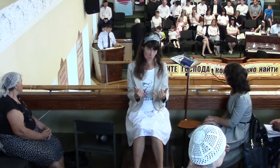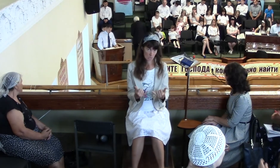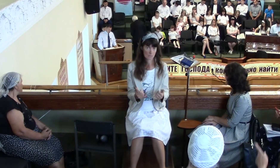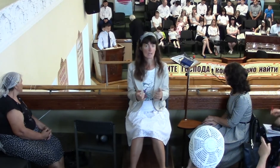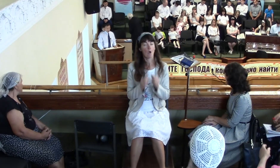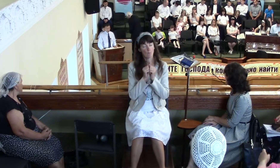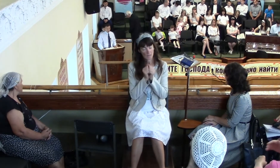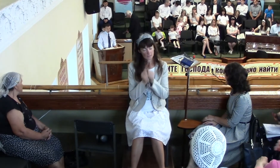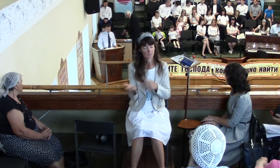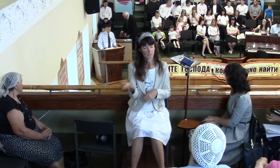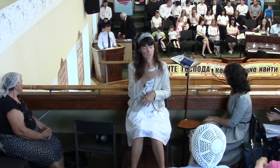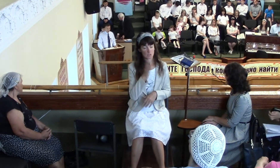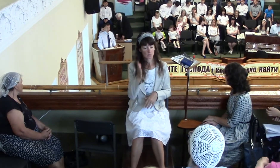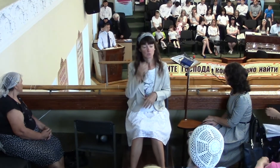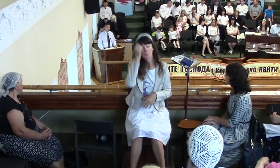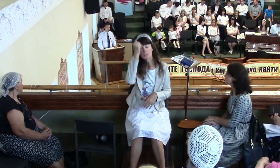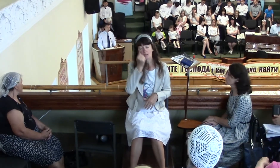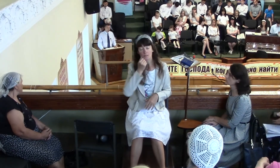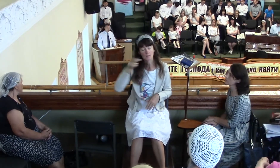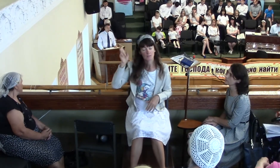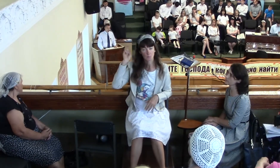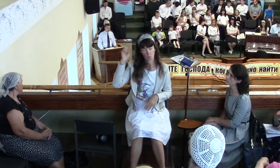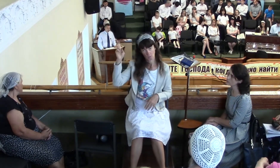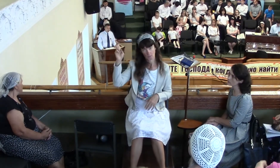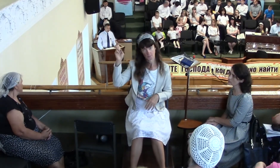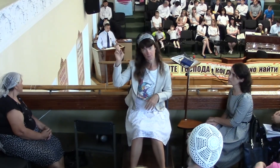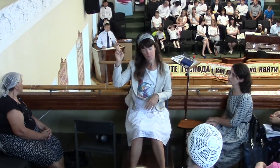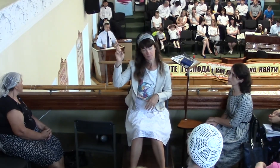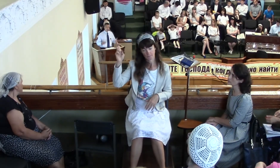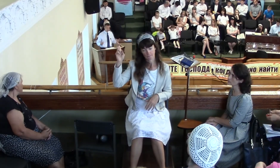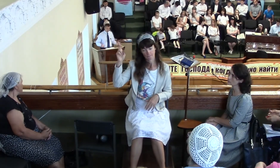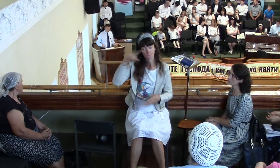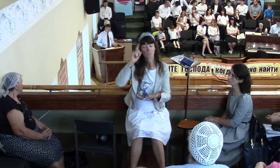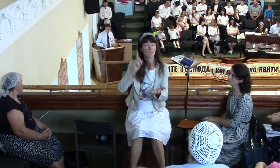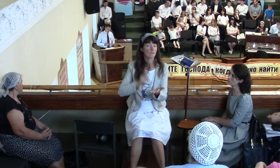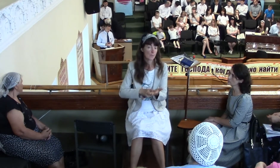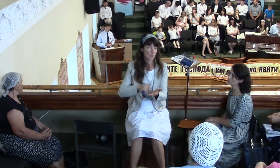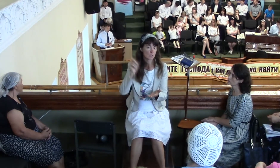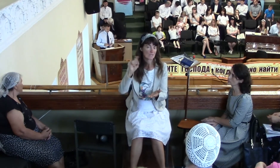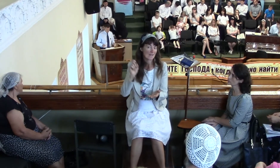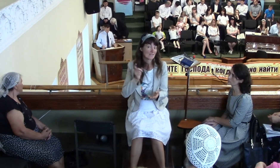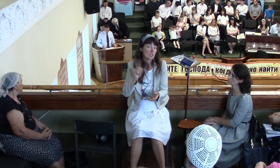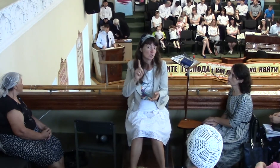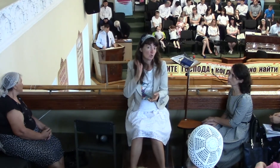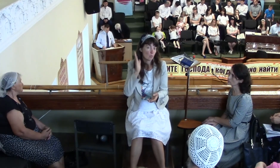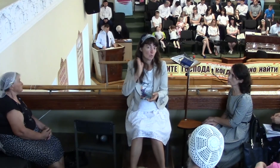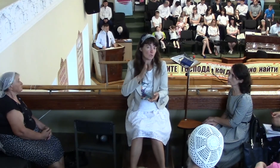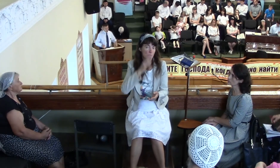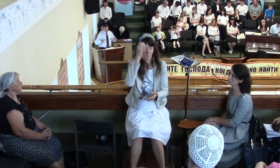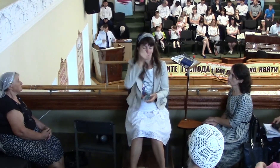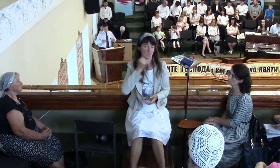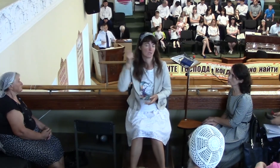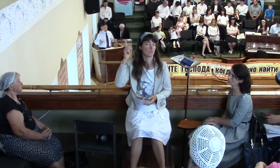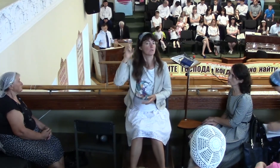в молитвах наших будем благодарить Бога. И вопрос, за что мы будем Его благодарить.